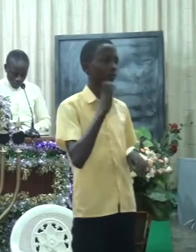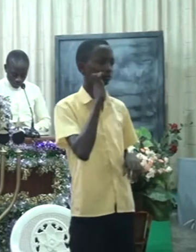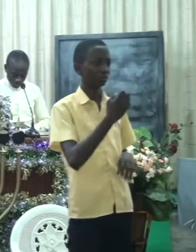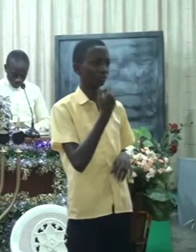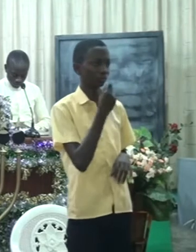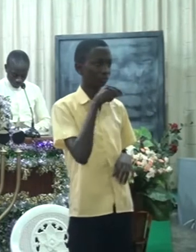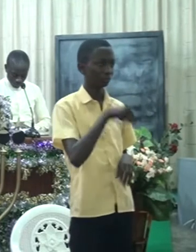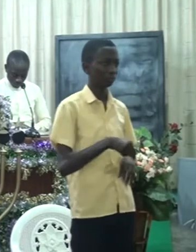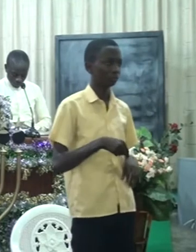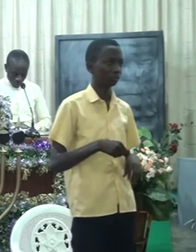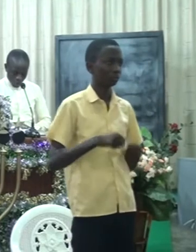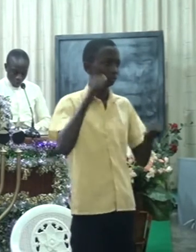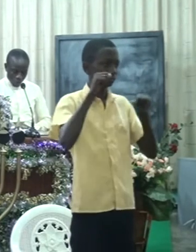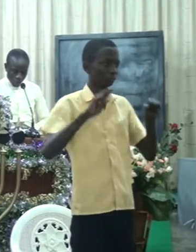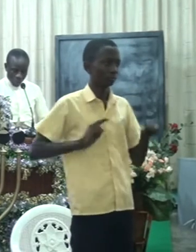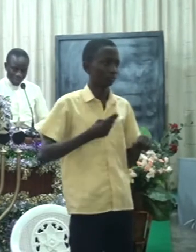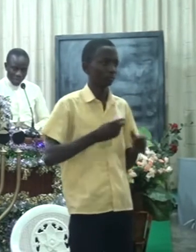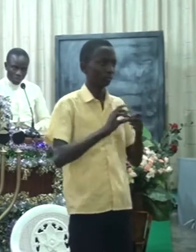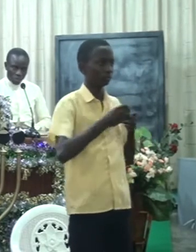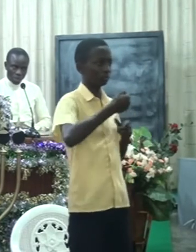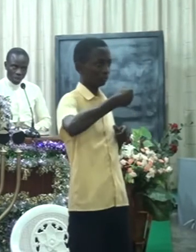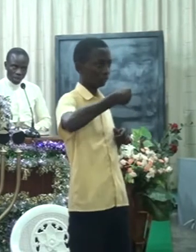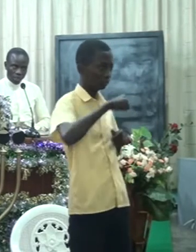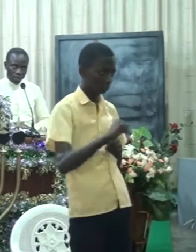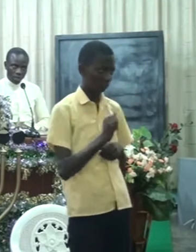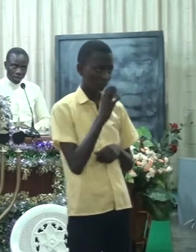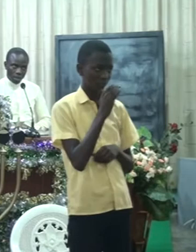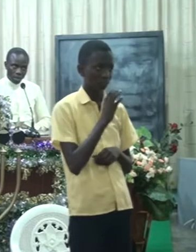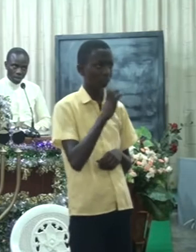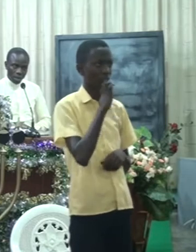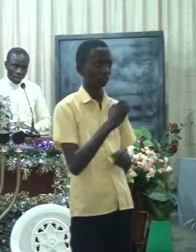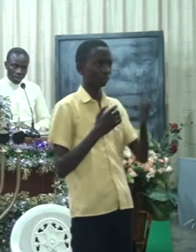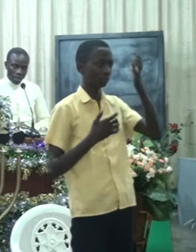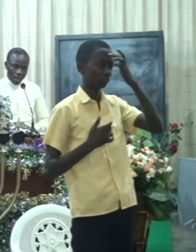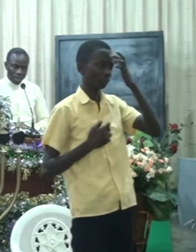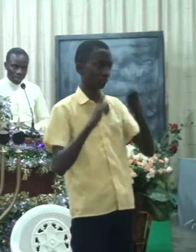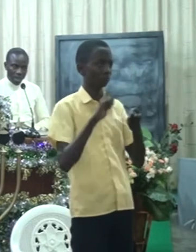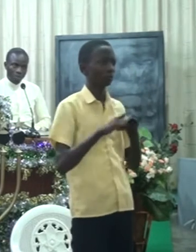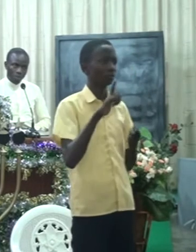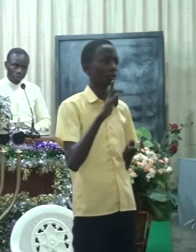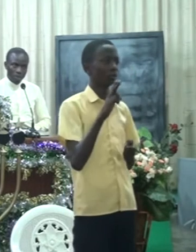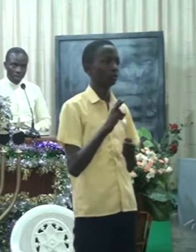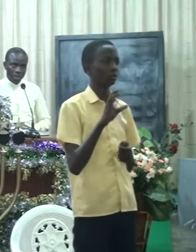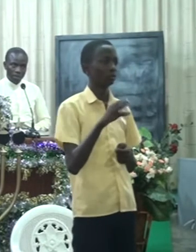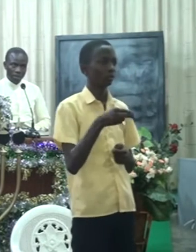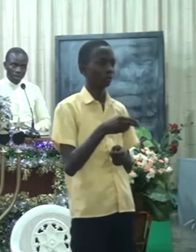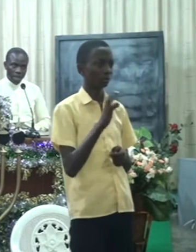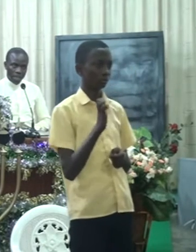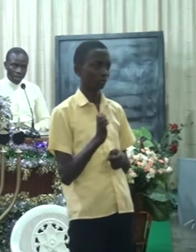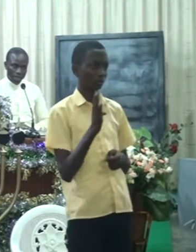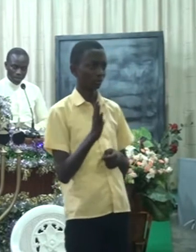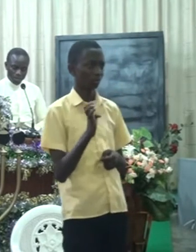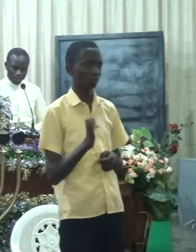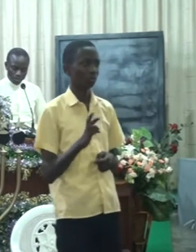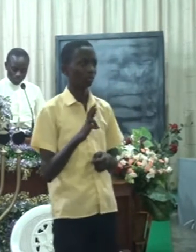Elle dit que nous puissions nous souvenir de sa mère biologique. Elle est malade là à Louchébéré.